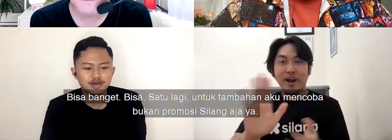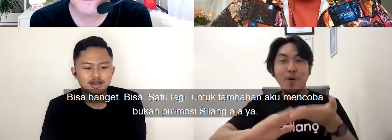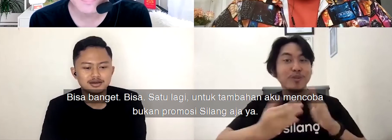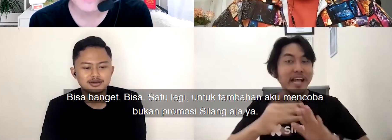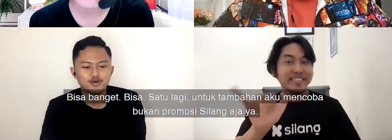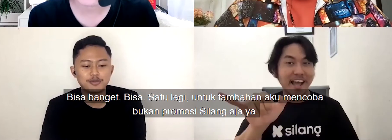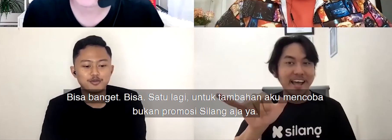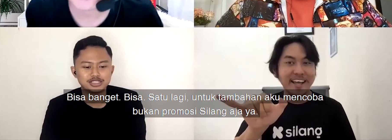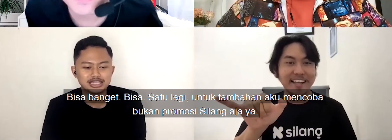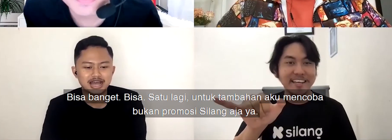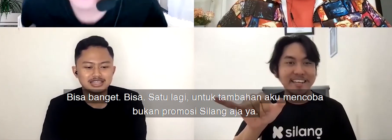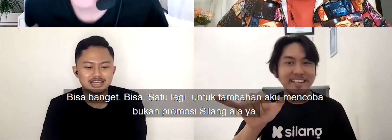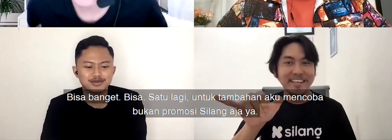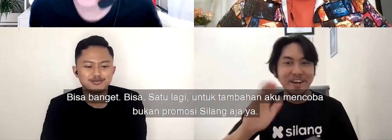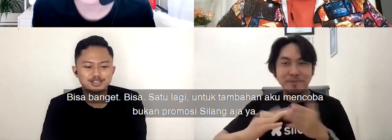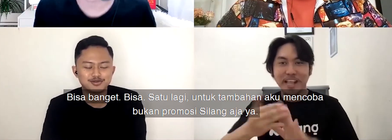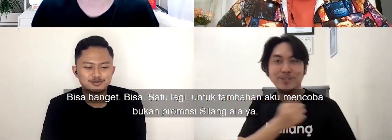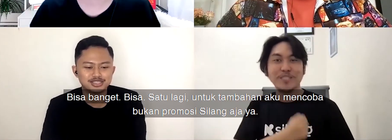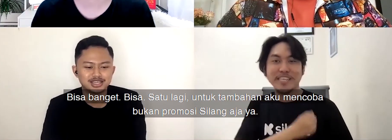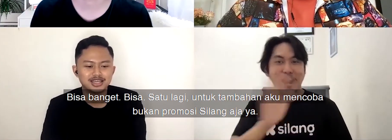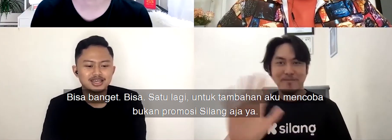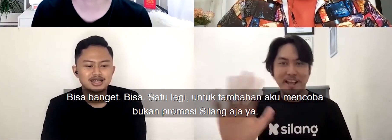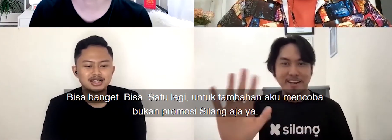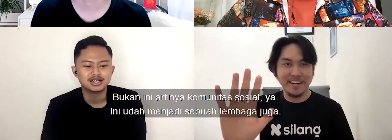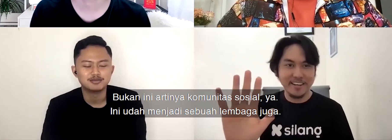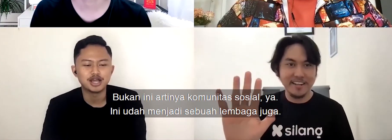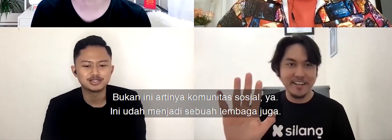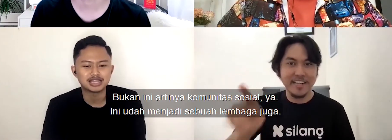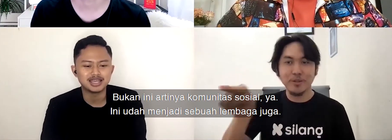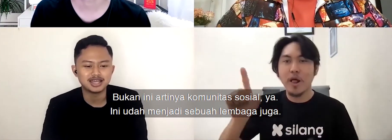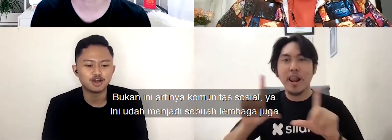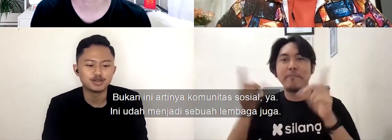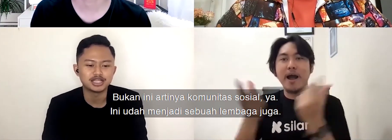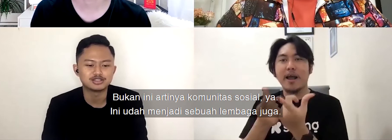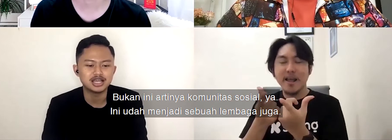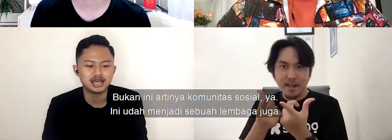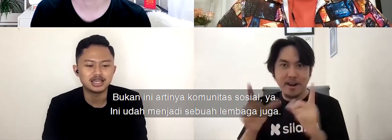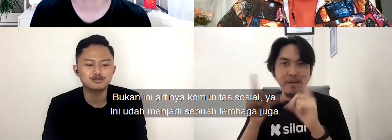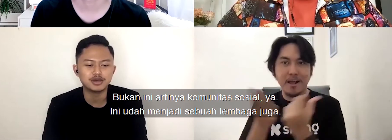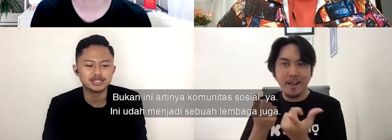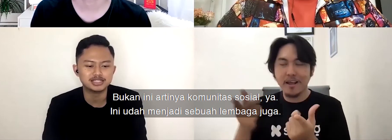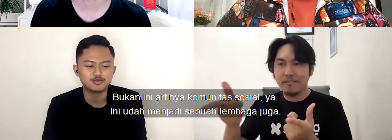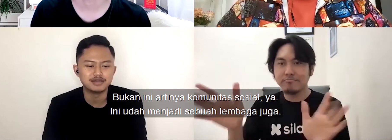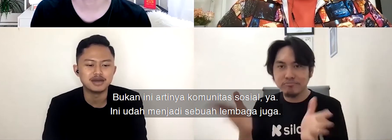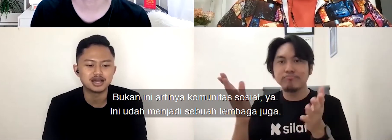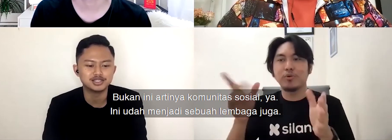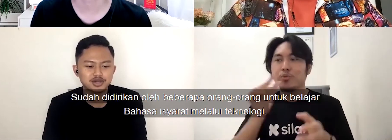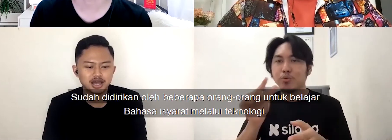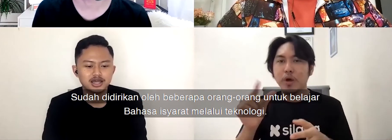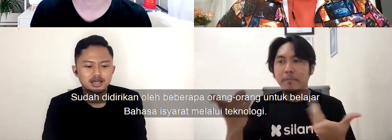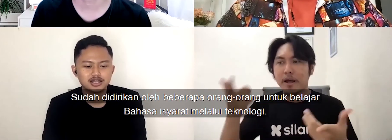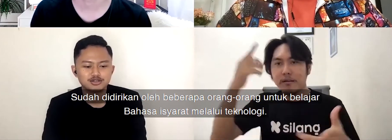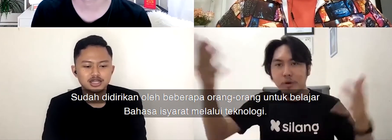Coba buka promosi silang aja bukan artinya ini komunitas sosial ini menjadi sebuah lembaga